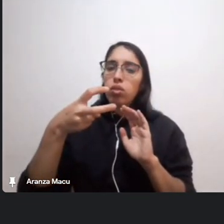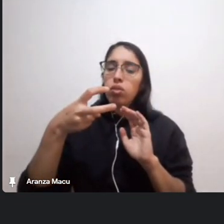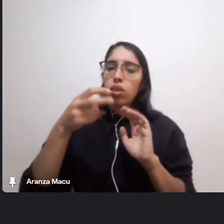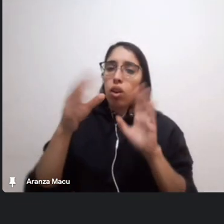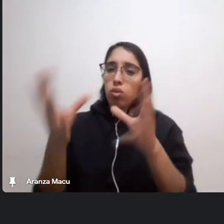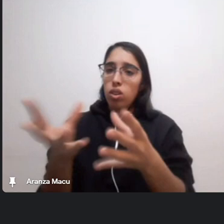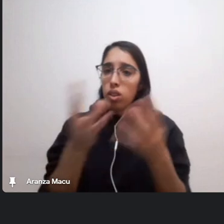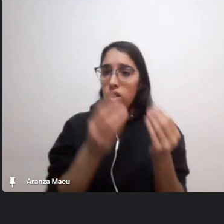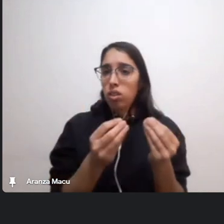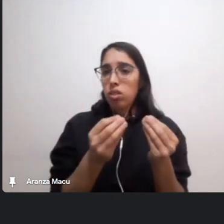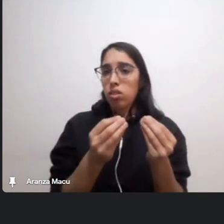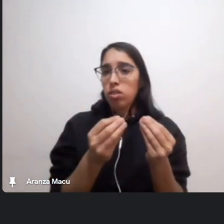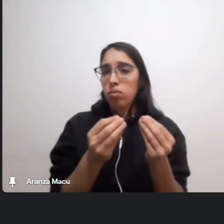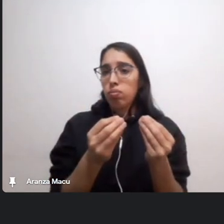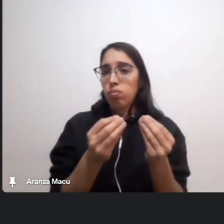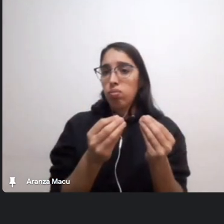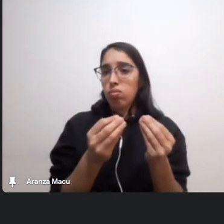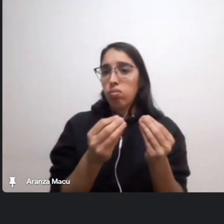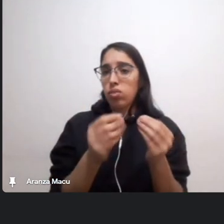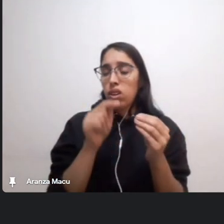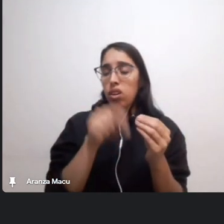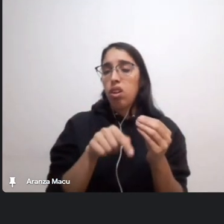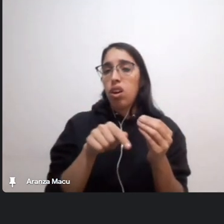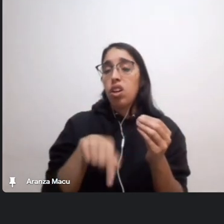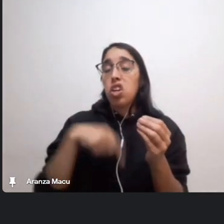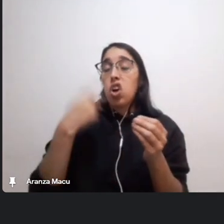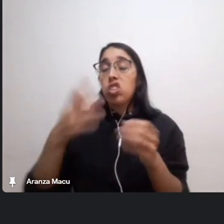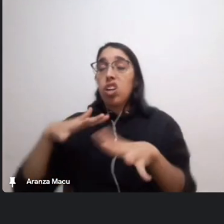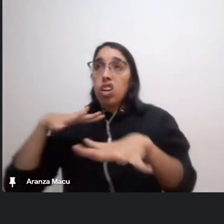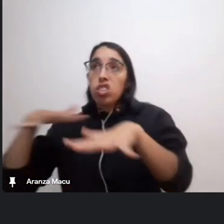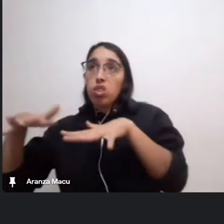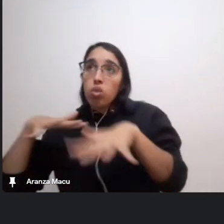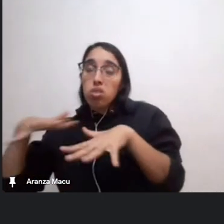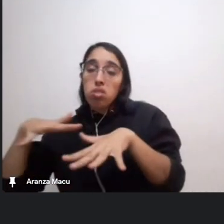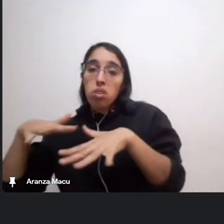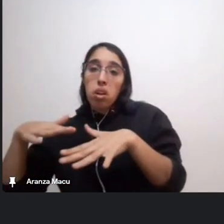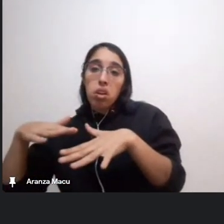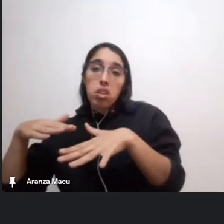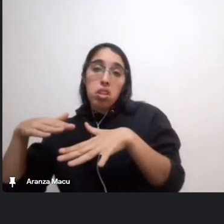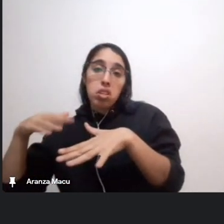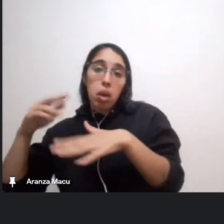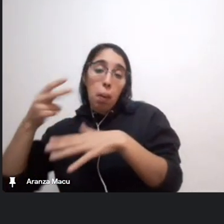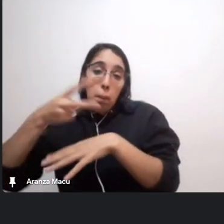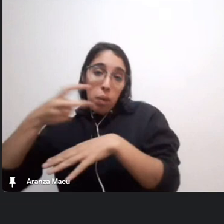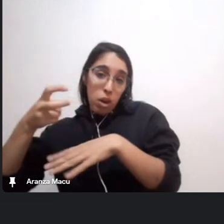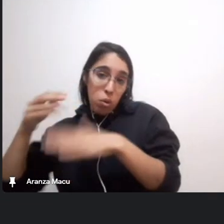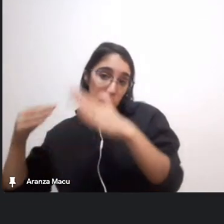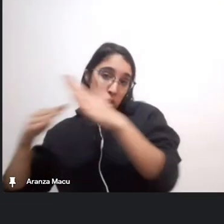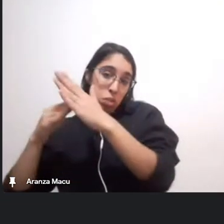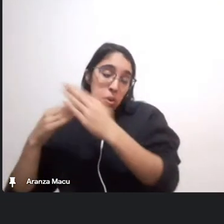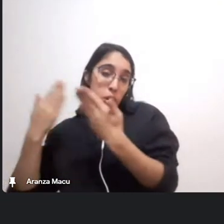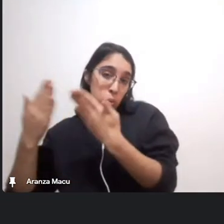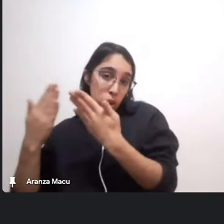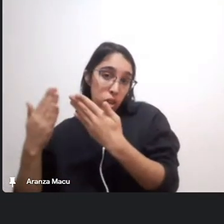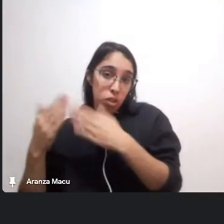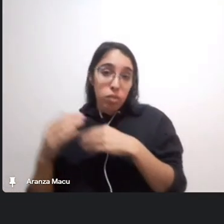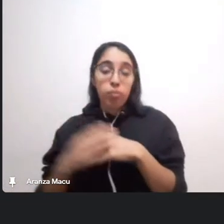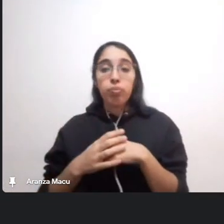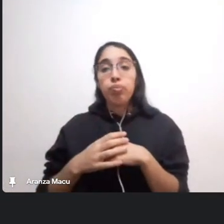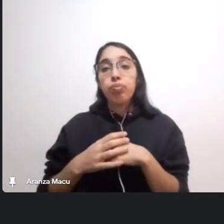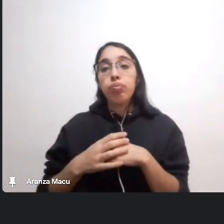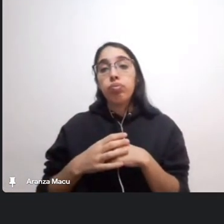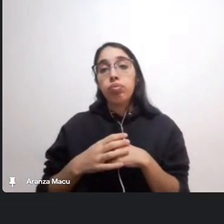otras situaciones pueden ser verbos principales, cosa que no pasa con los modales. Y estos